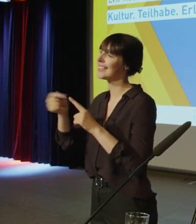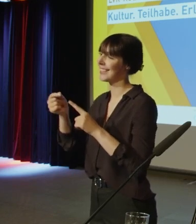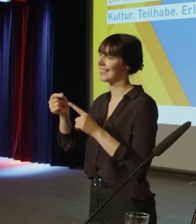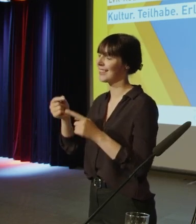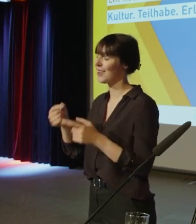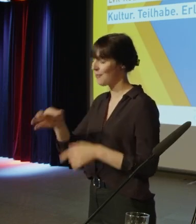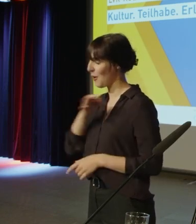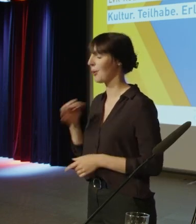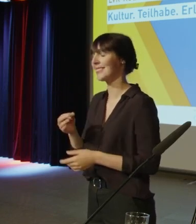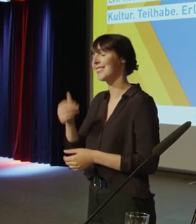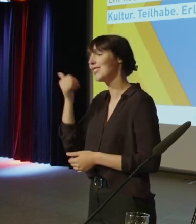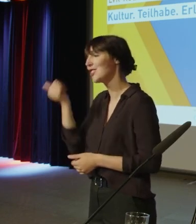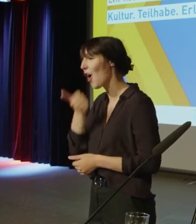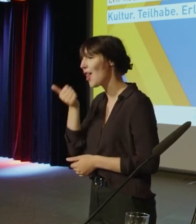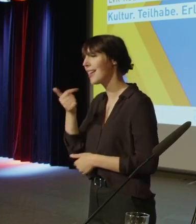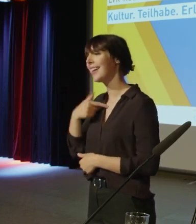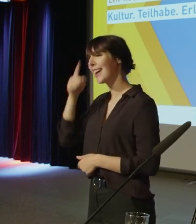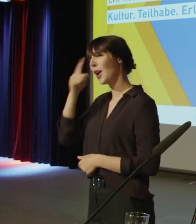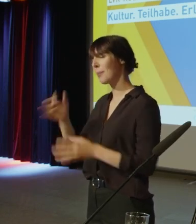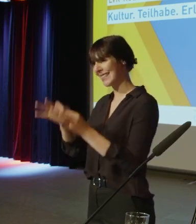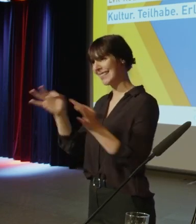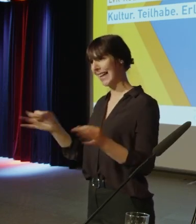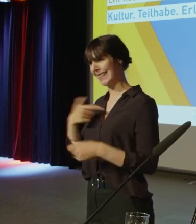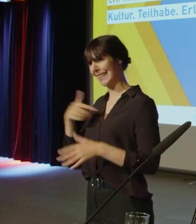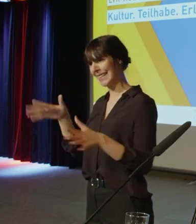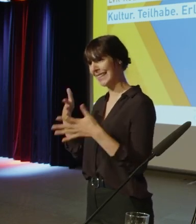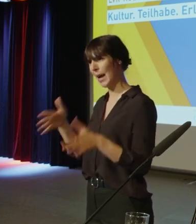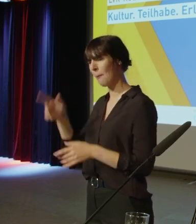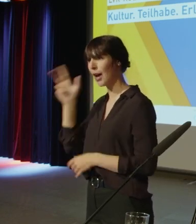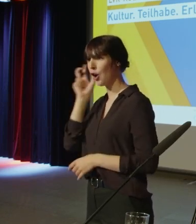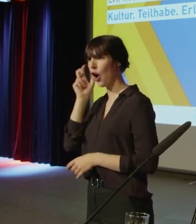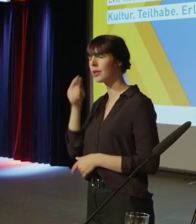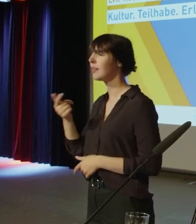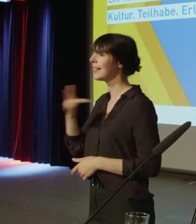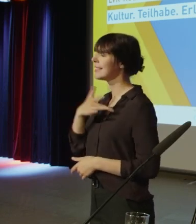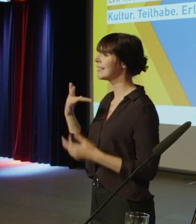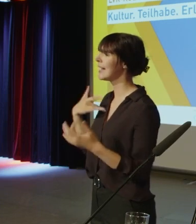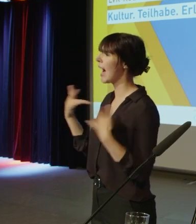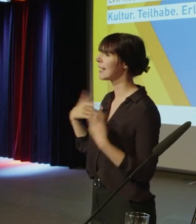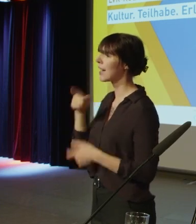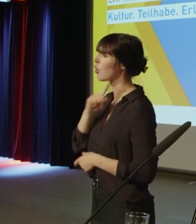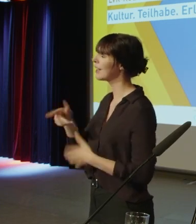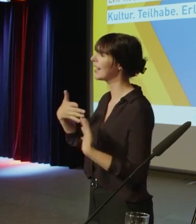also mindestens 10-mal den Satz gehört, also ich war ja noch nie im Theater, aber das ist hier irgendwie gut.